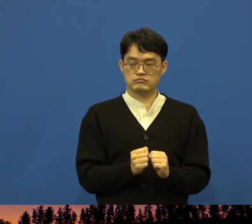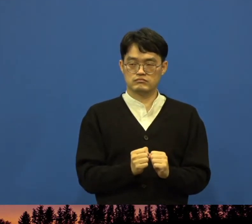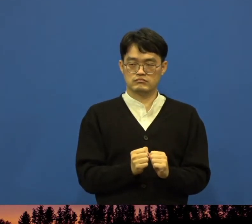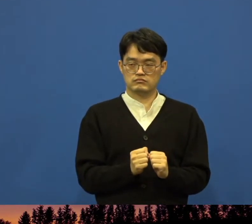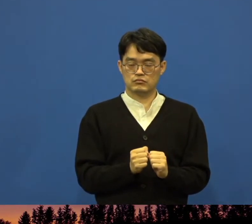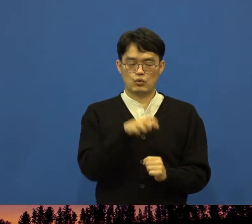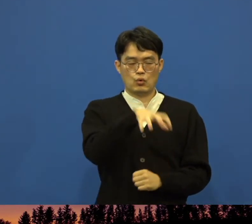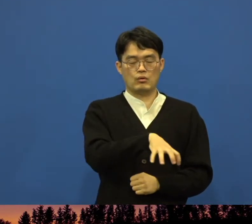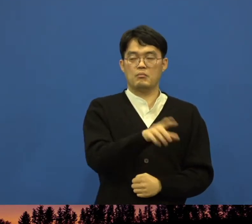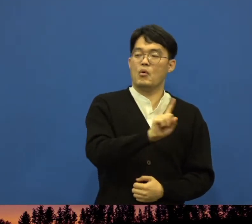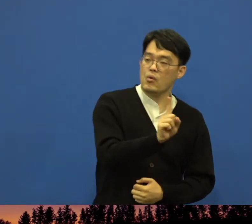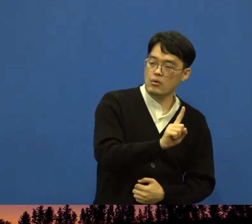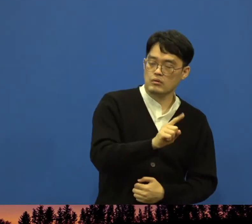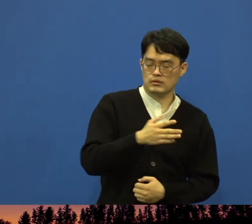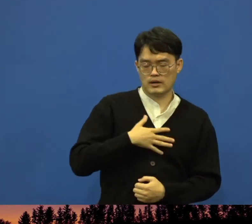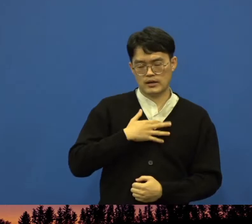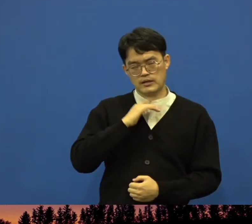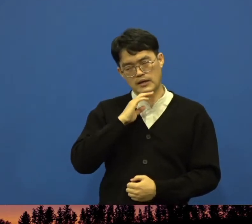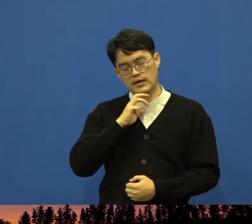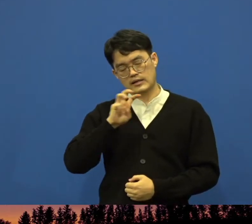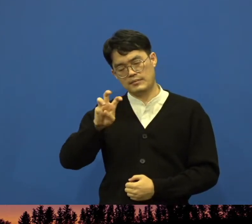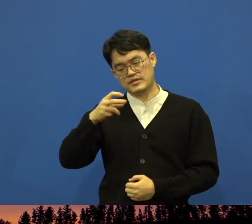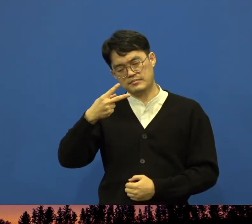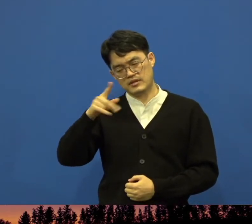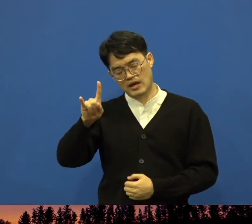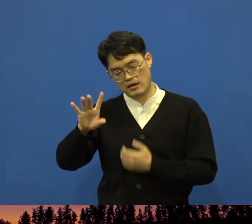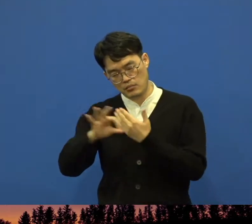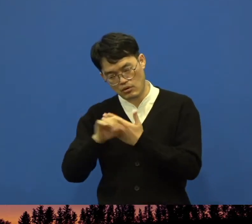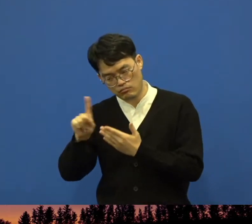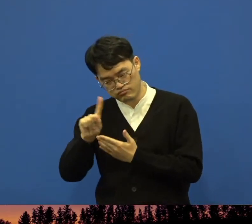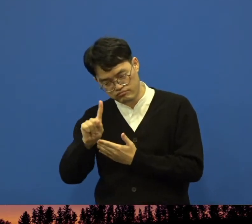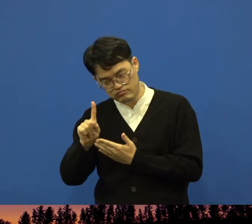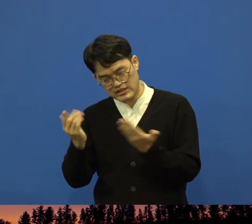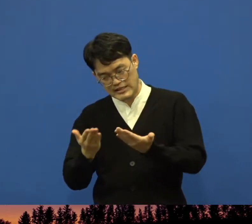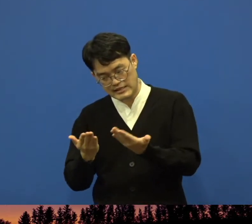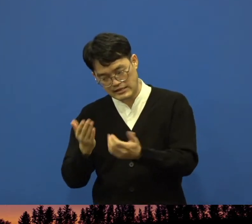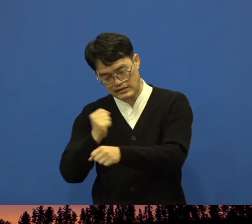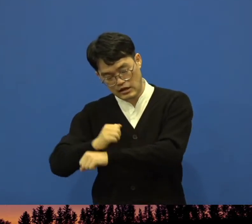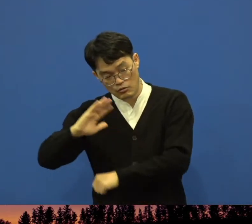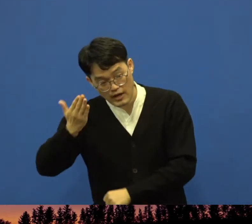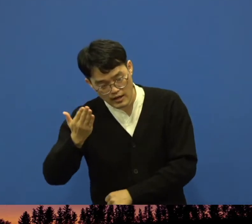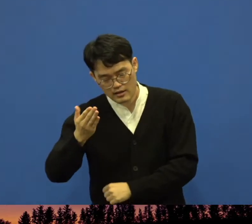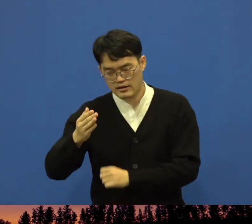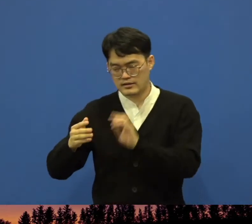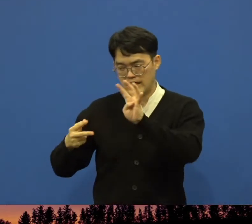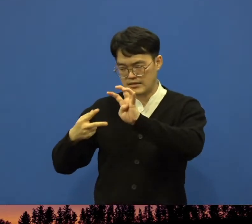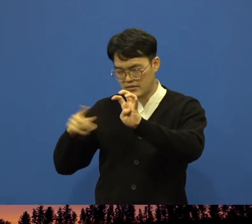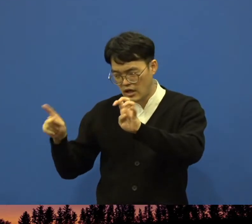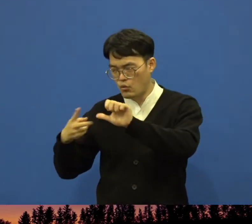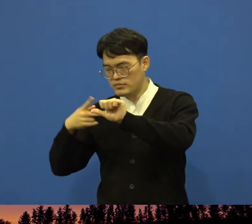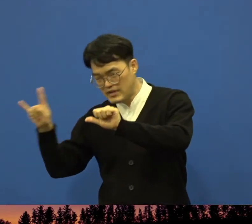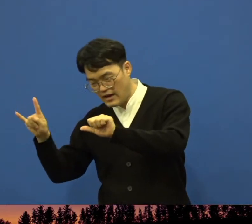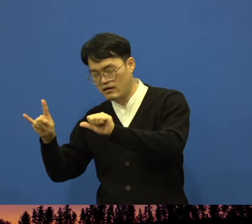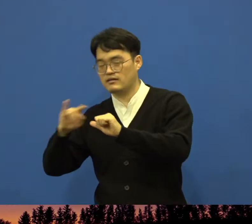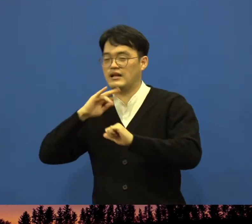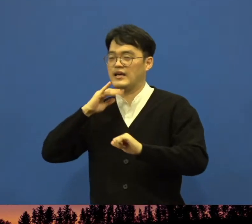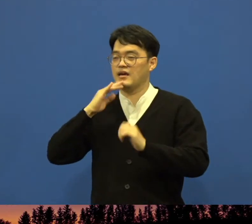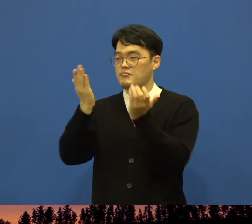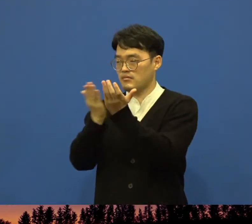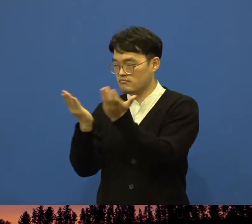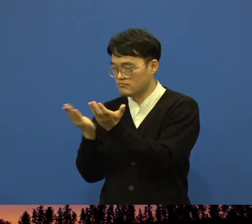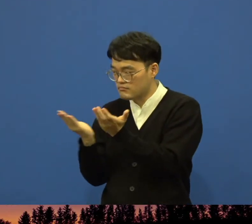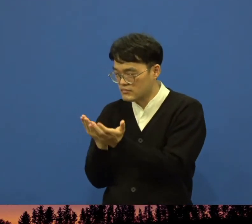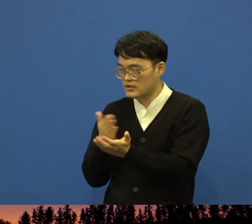될까? 30대면 40대면 난 지금 어디에 와 있느냐. 직장에서도 내가 어디에 도달하는 목표가